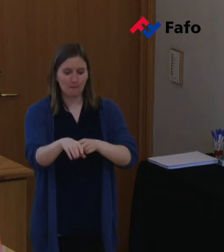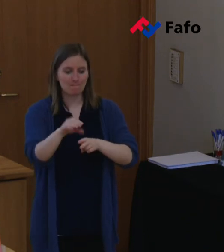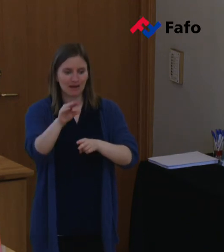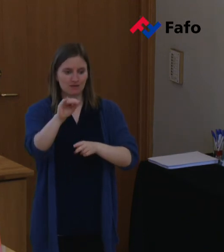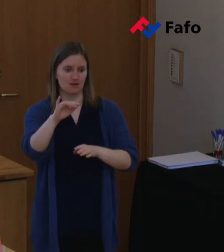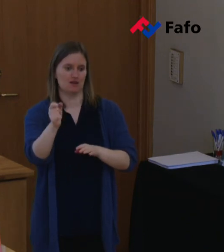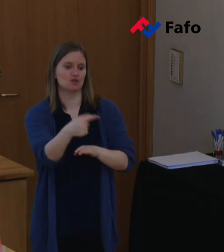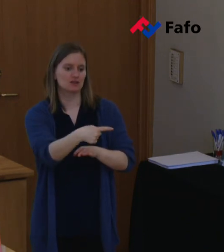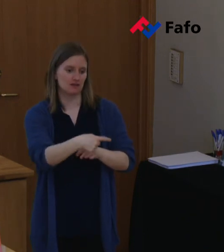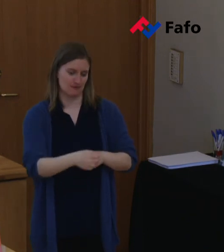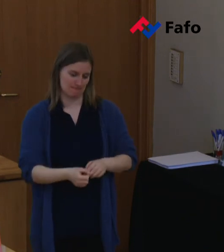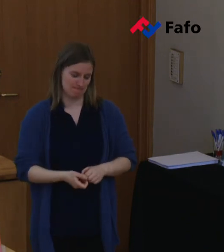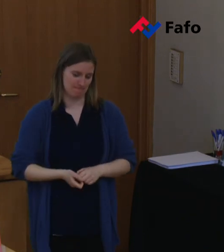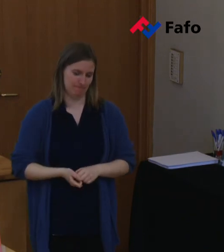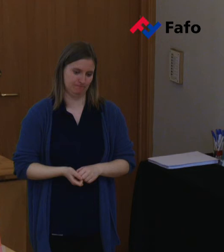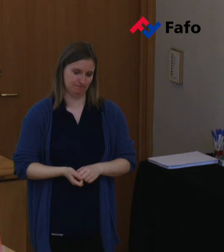raskere bedringsprosess.